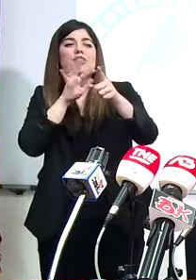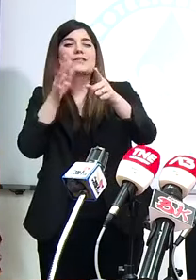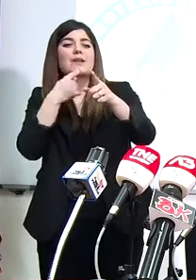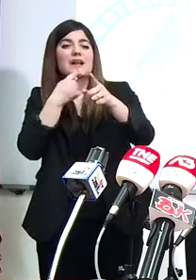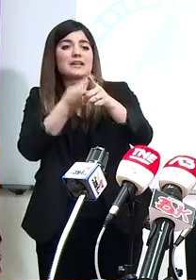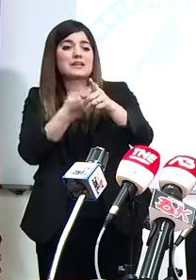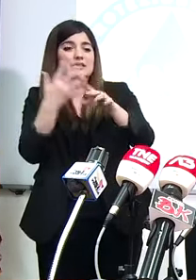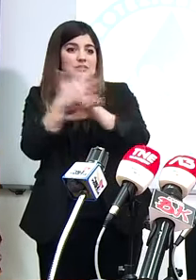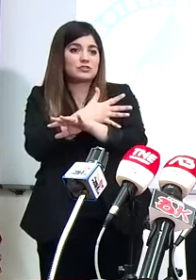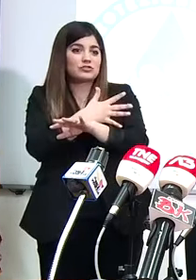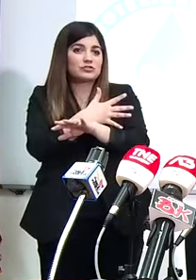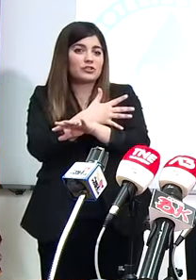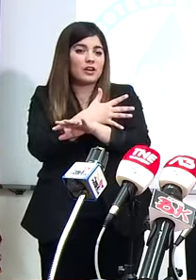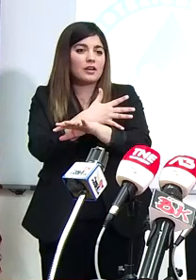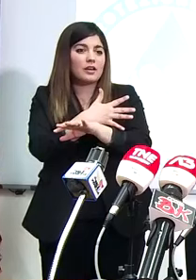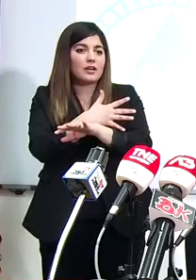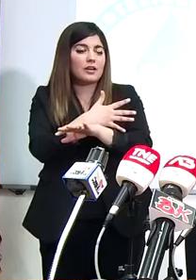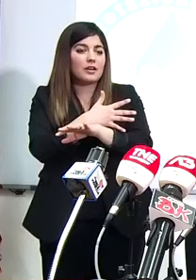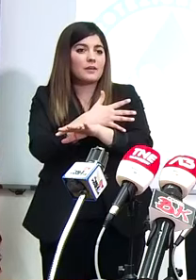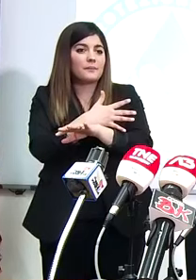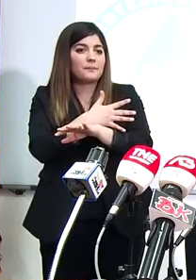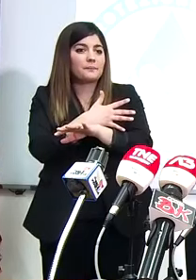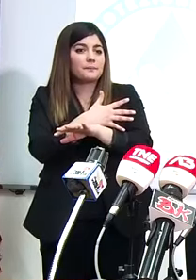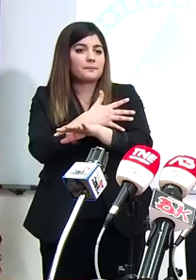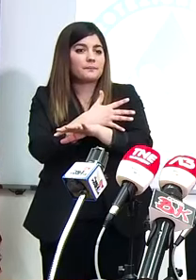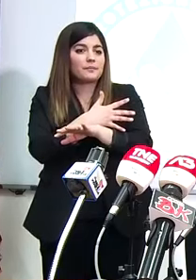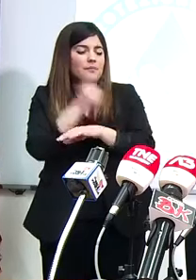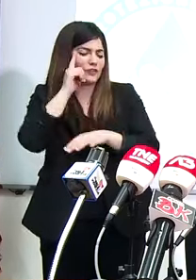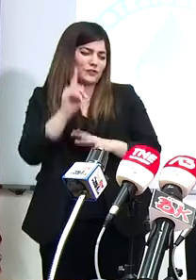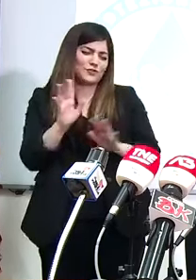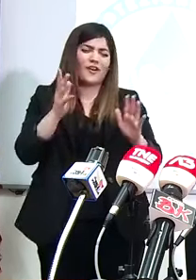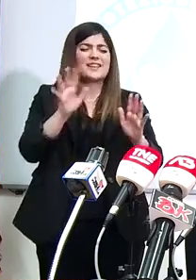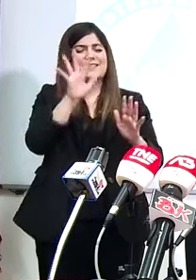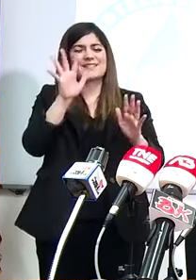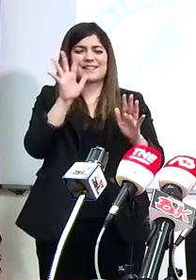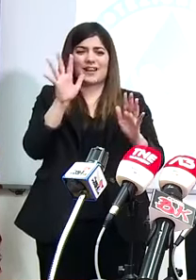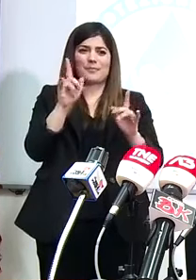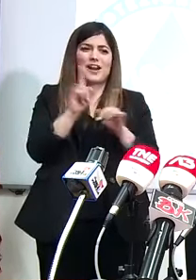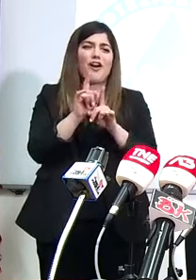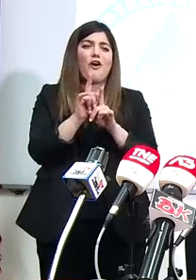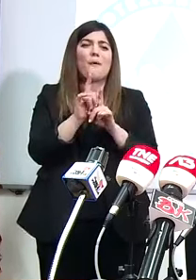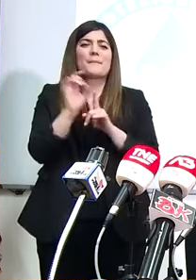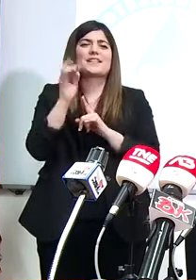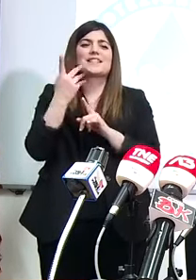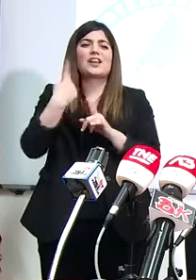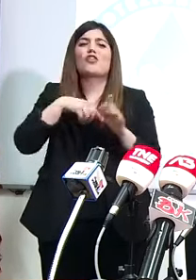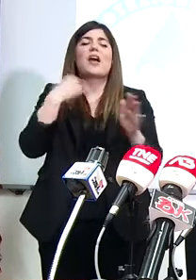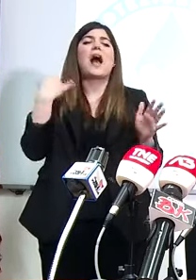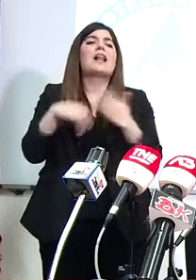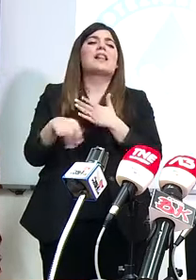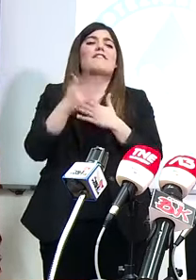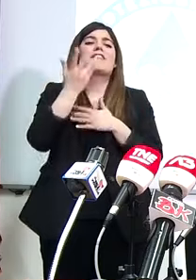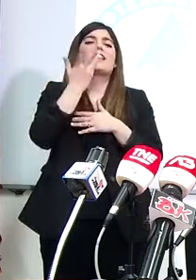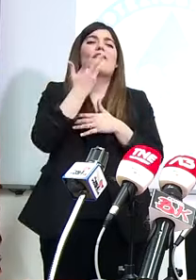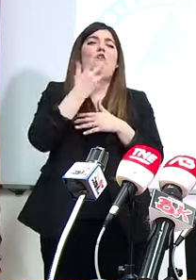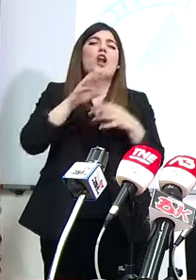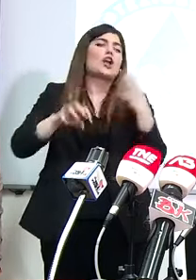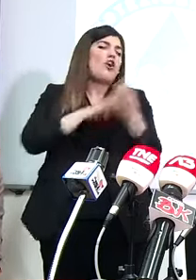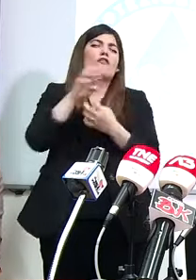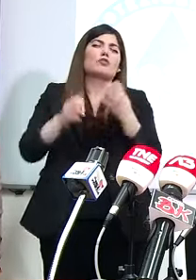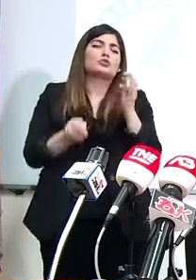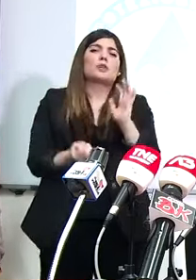andreolli buongiorno non so sembra che alla fine vogliamo creare tutti quanti più confusione di